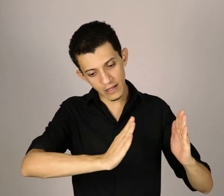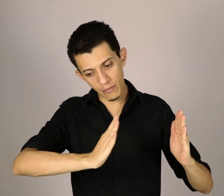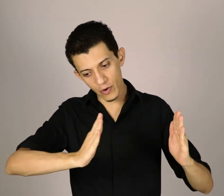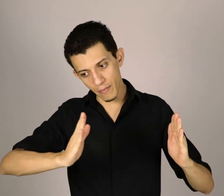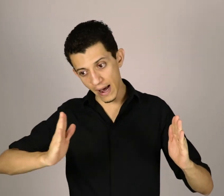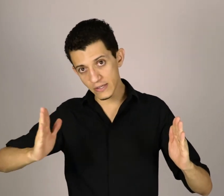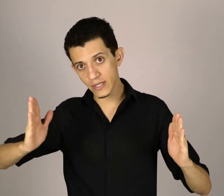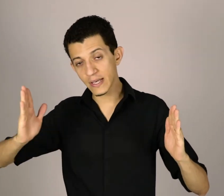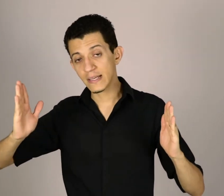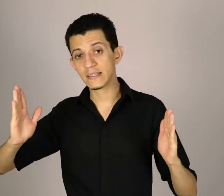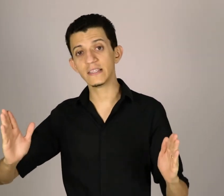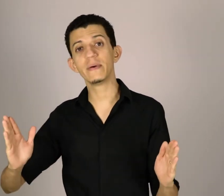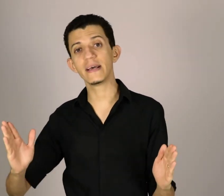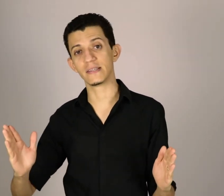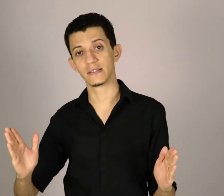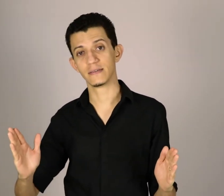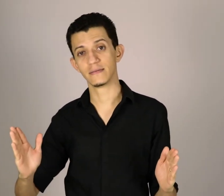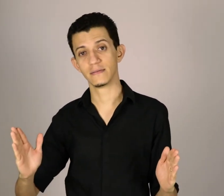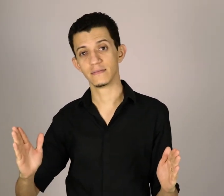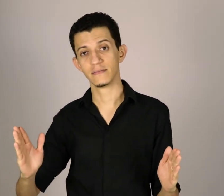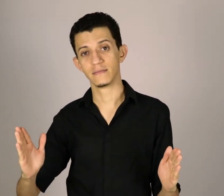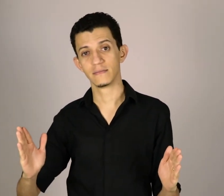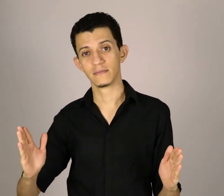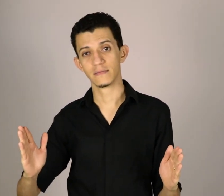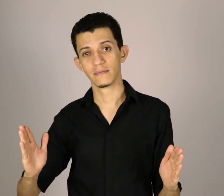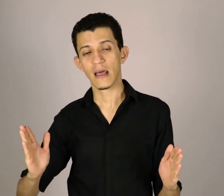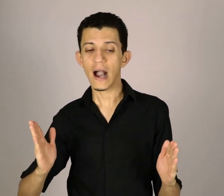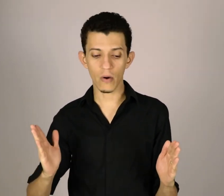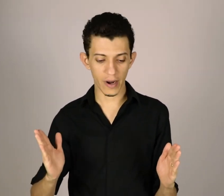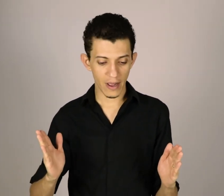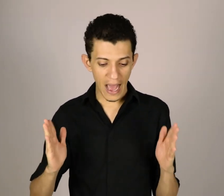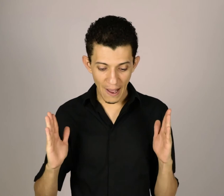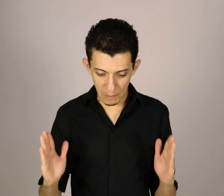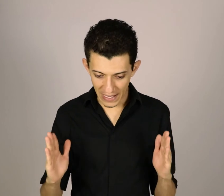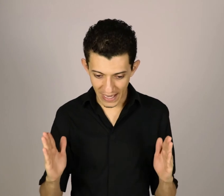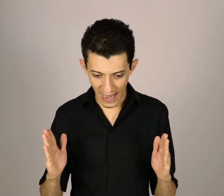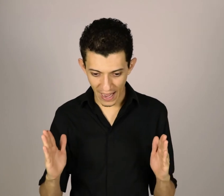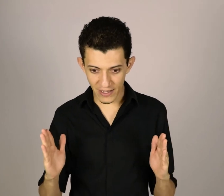demorou mais de 6 meses. Agora, aplicar de